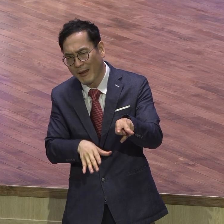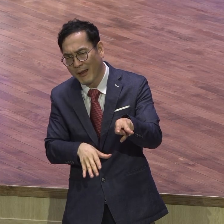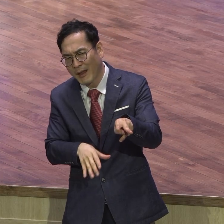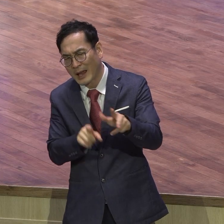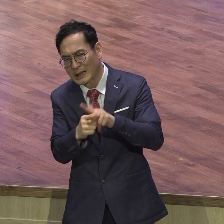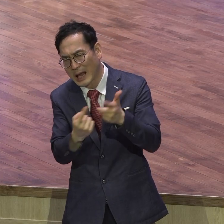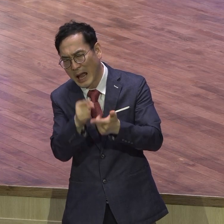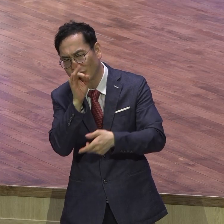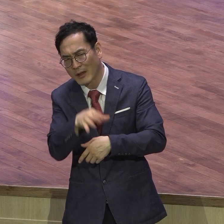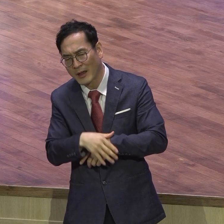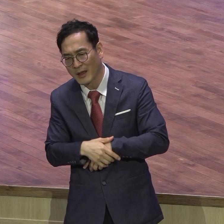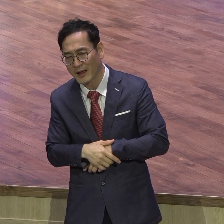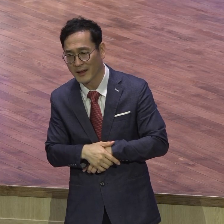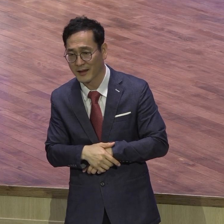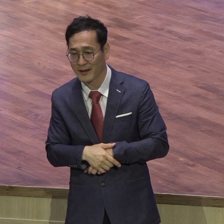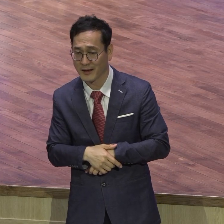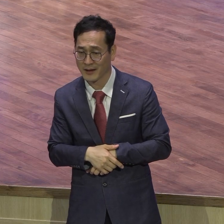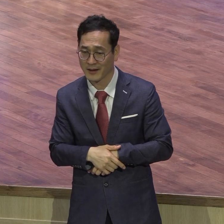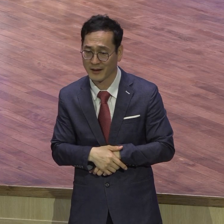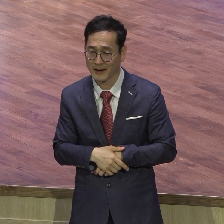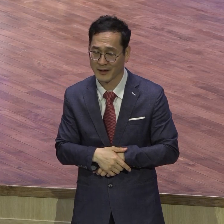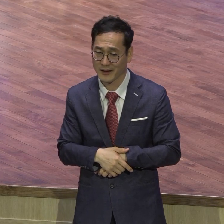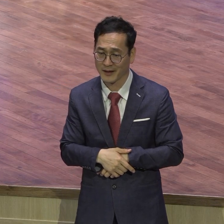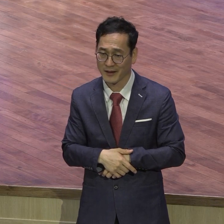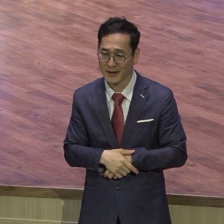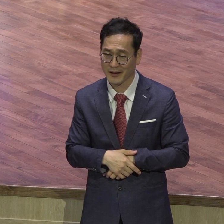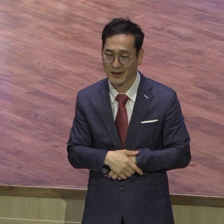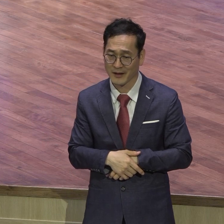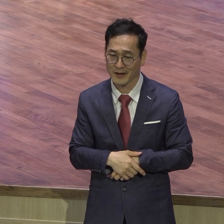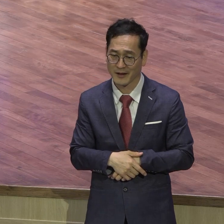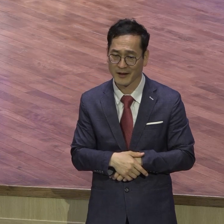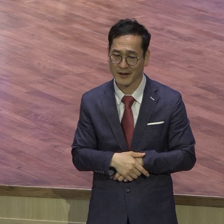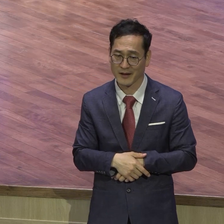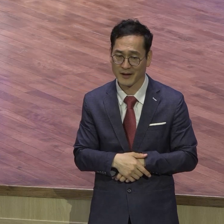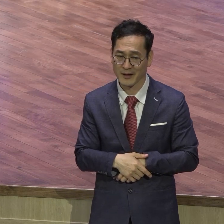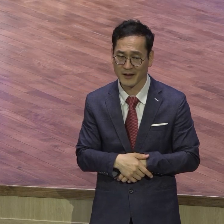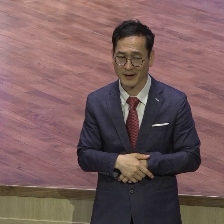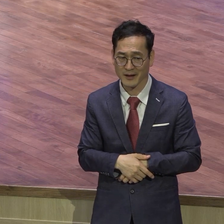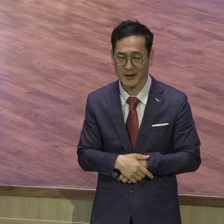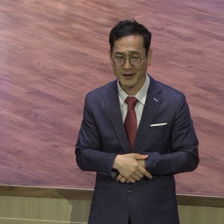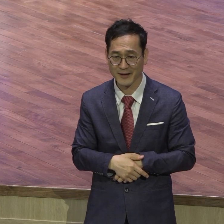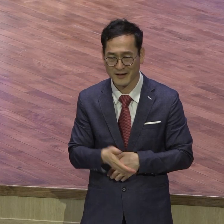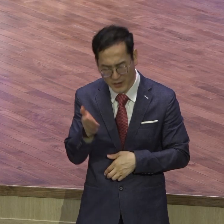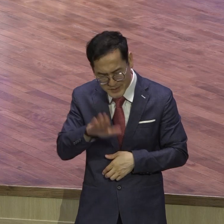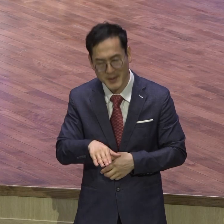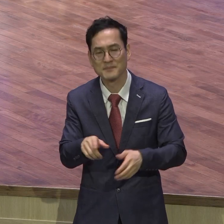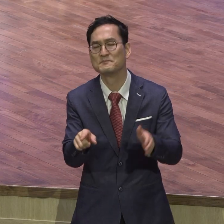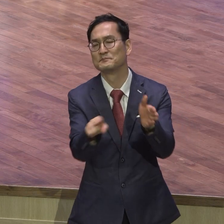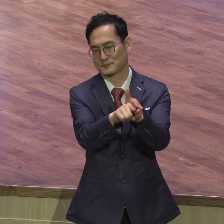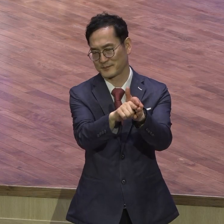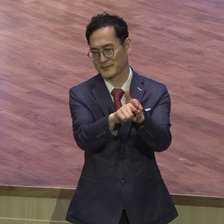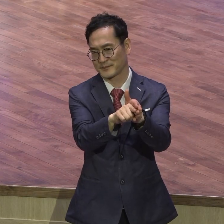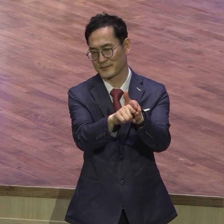우리가 믿음으로 행하고 보는 것으로 행하지 아니한다 말도 아닌 소리였구나 하나님 말씀이에요